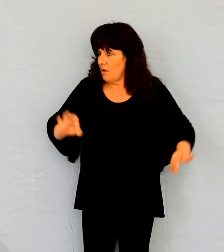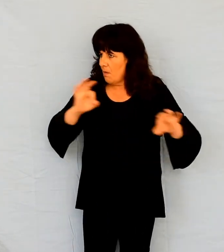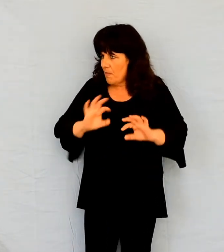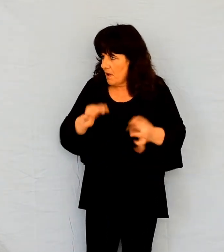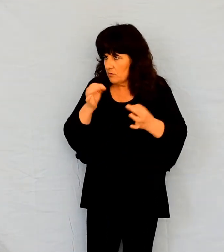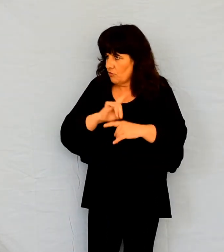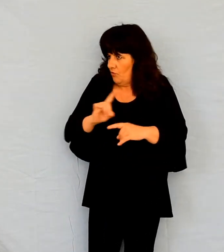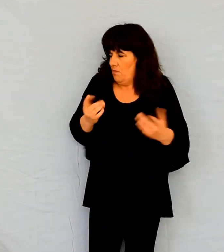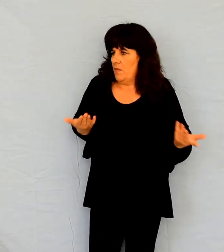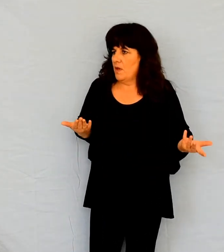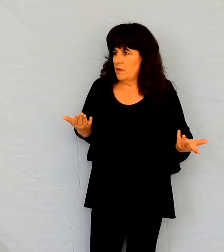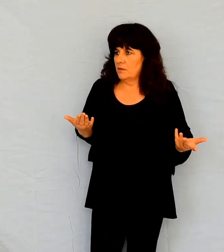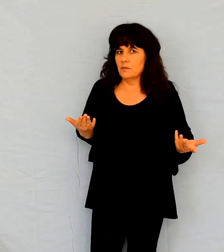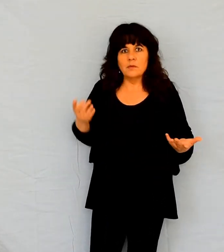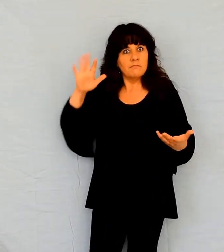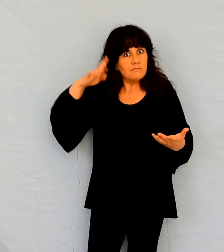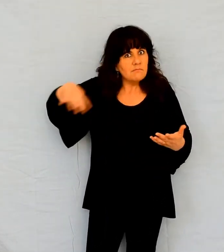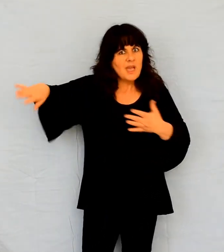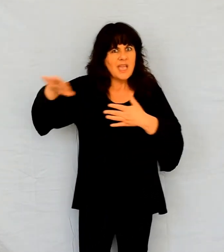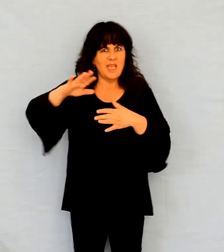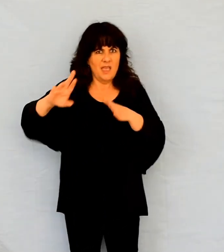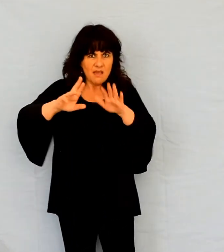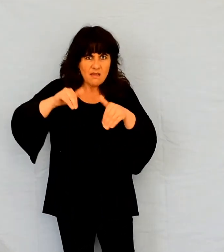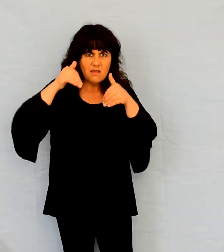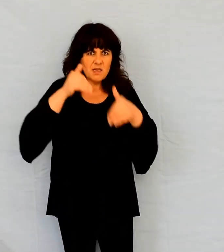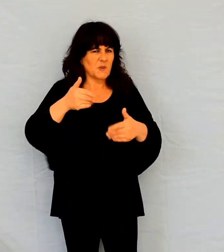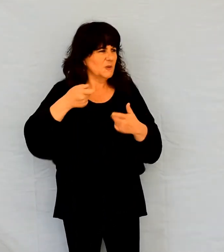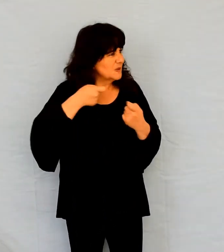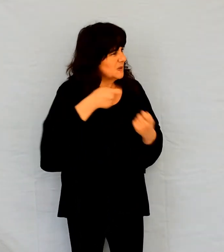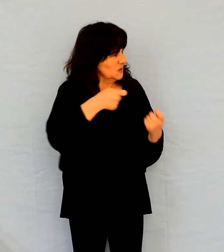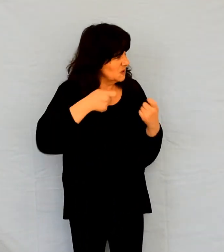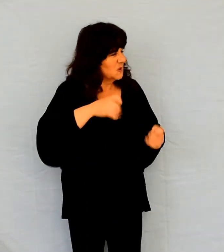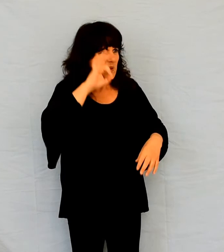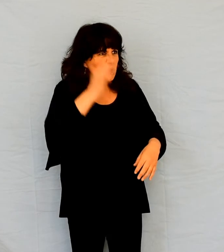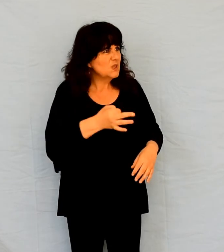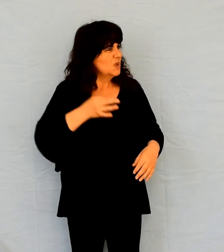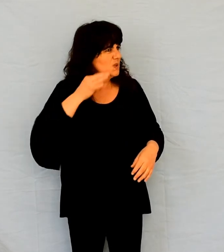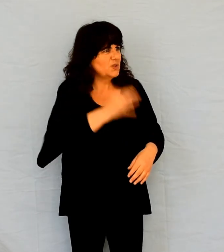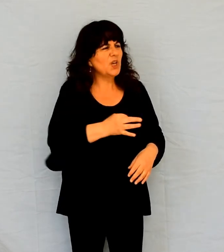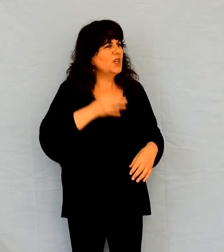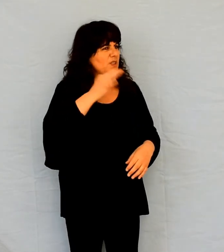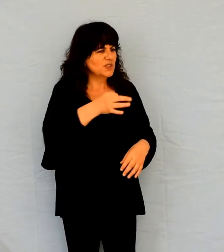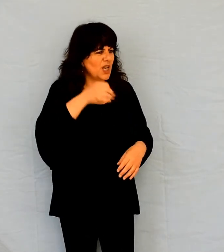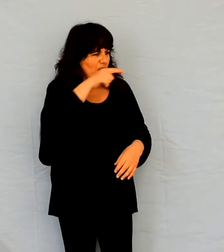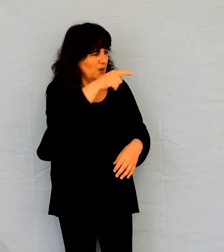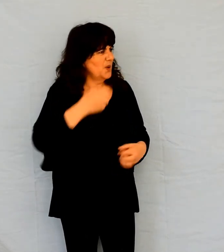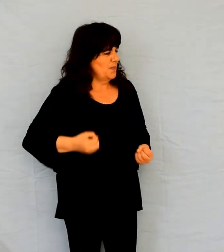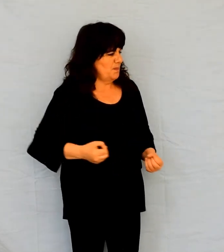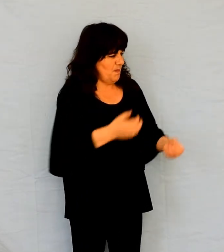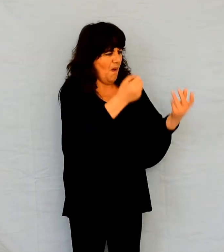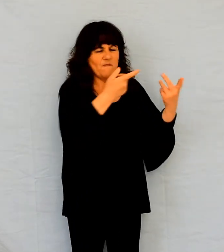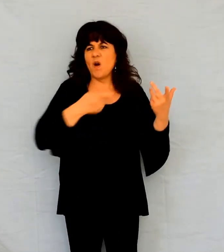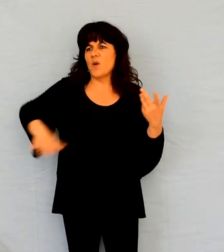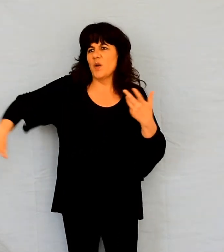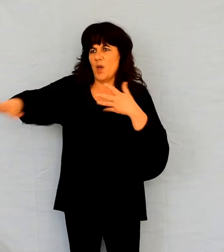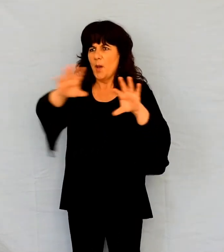Mais ils insistaient avec force. « Il soulève le peuple en enseignant dans toute la